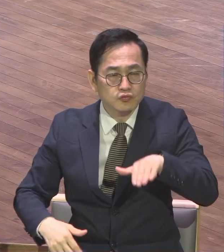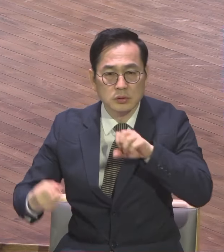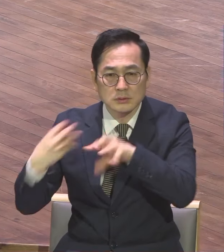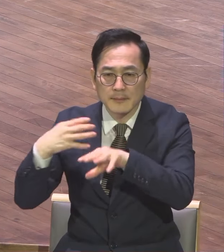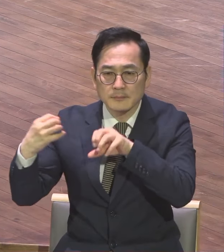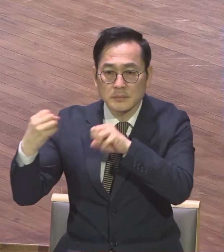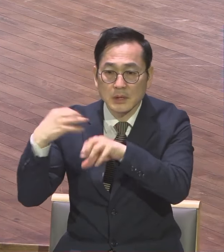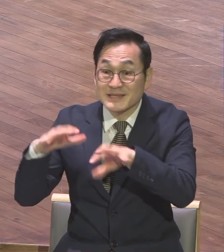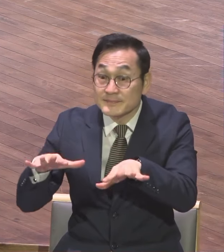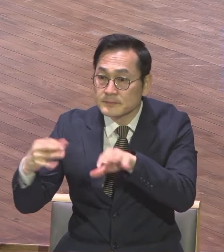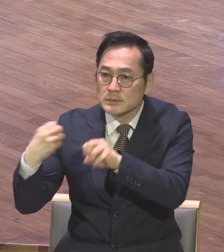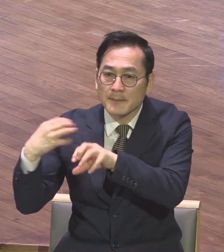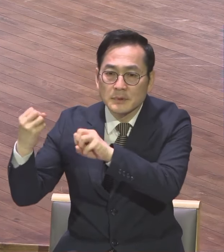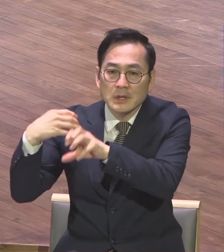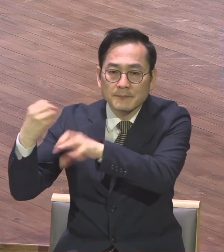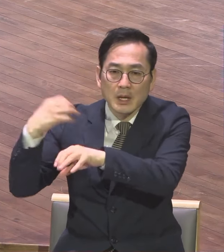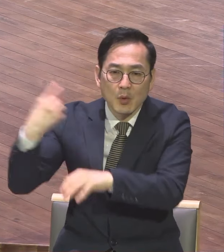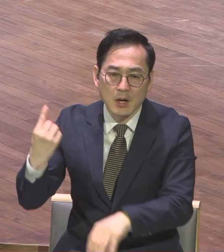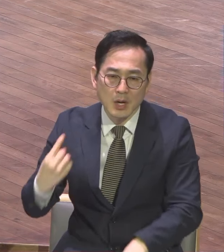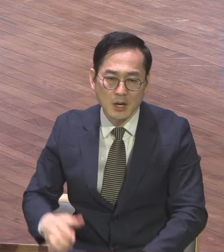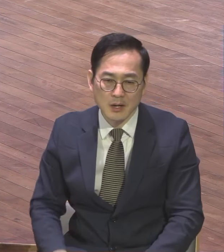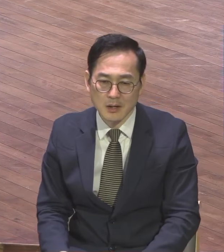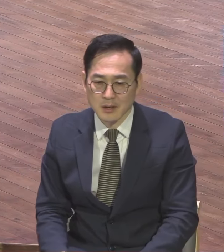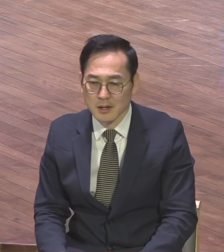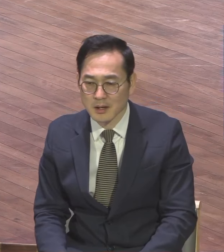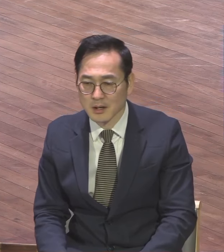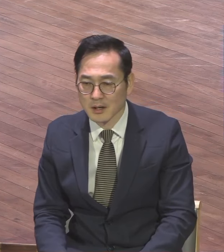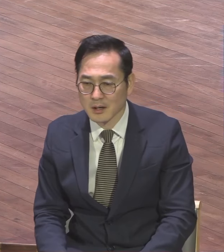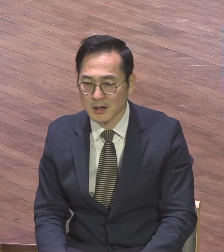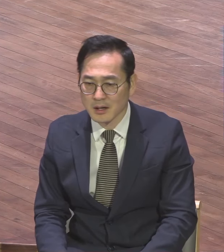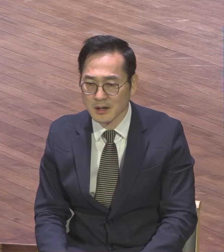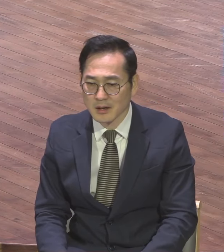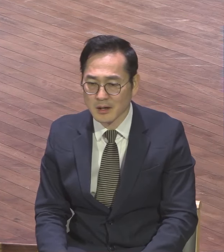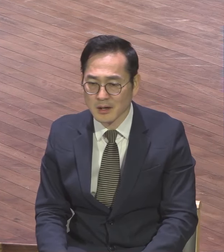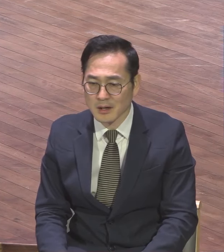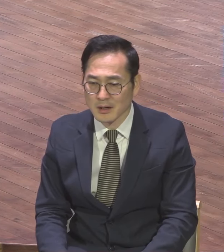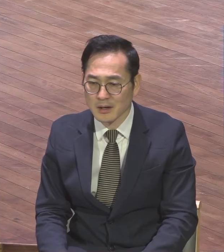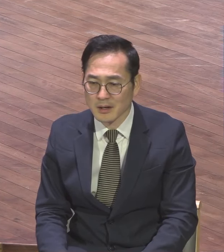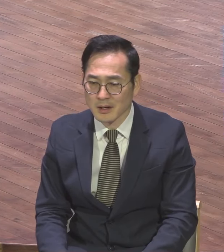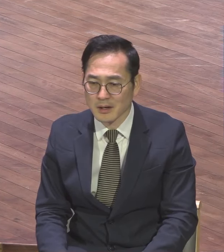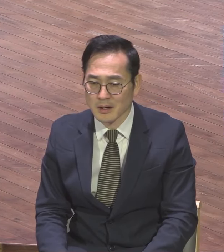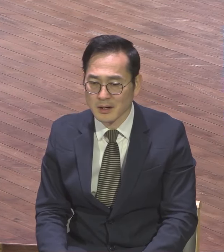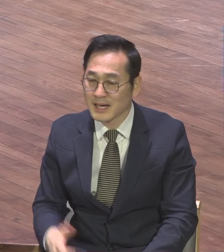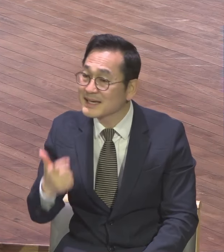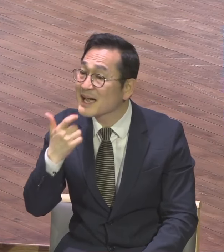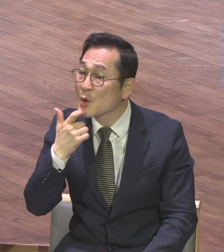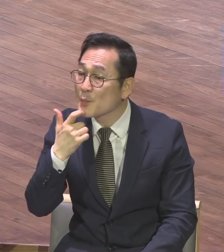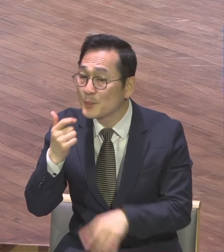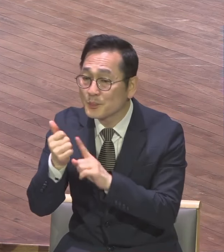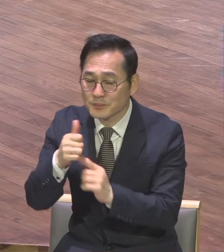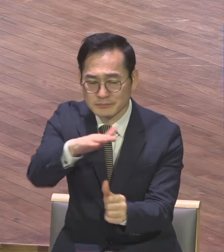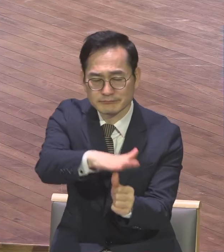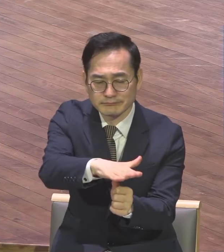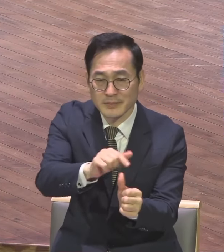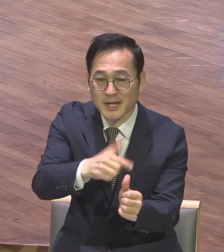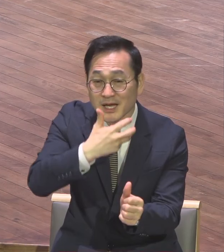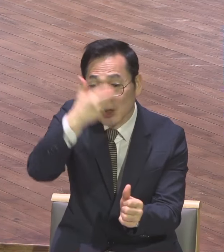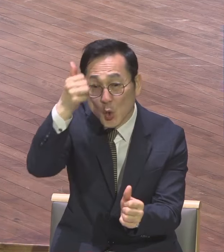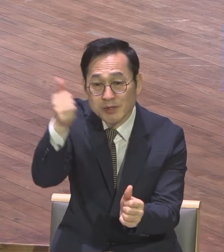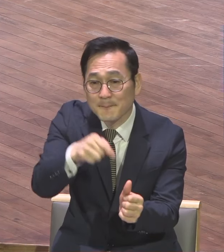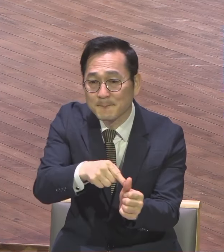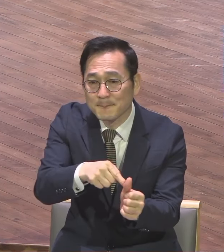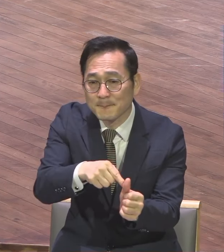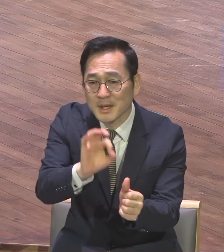지금까지 야곱의 축복을 받은 요셉의 삶은 그 기도대로 응답이 됐어요. 이 샘